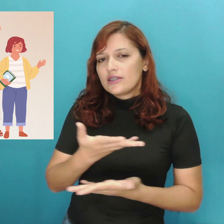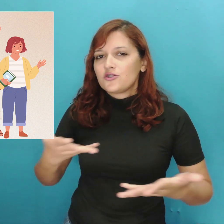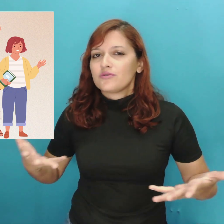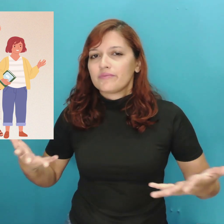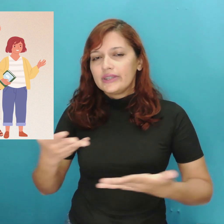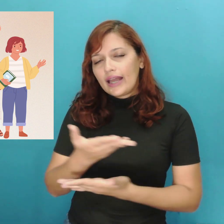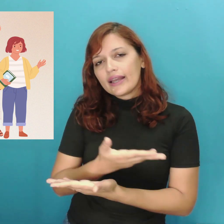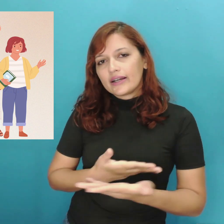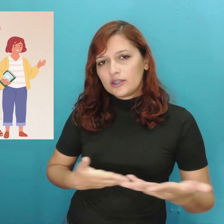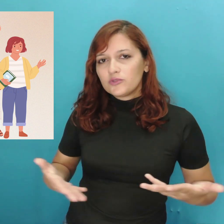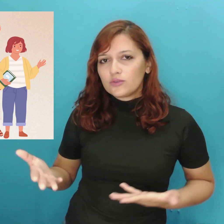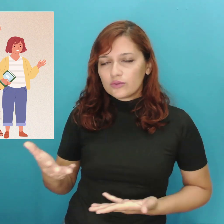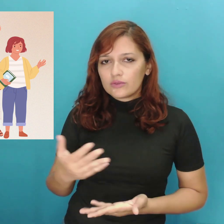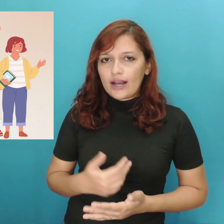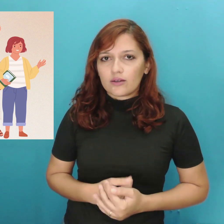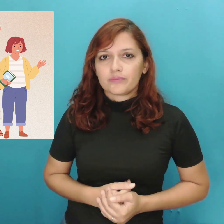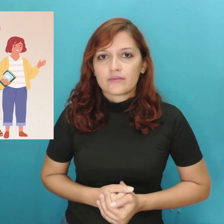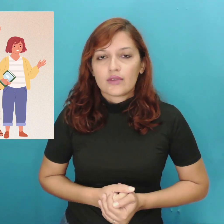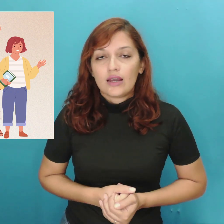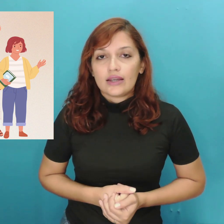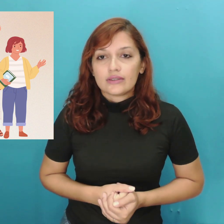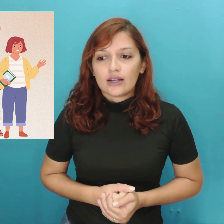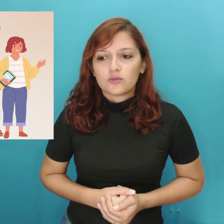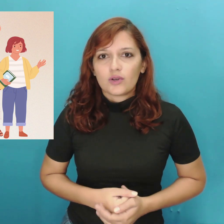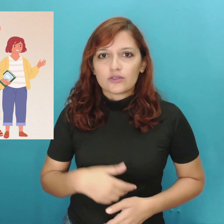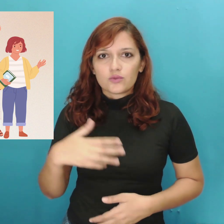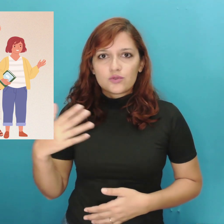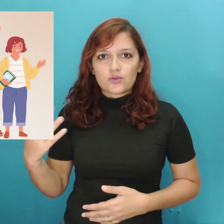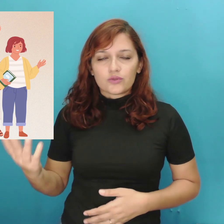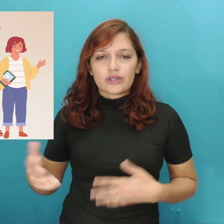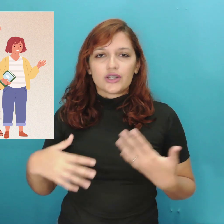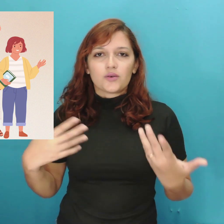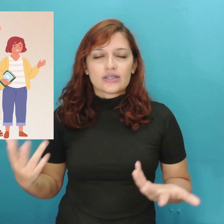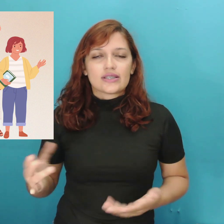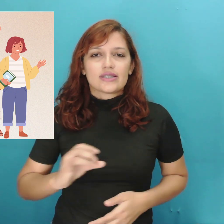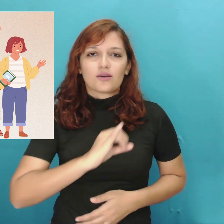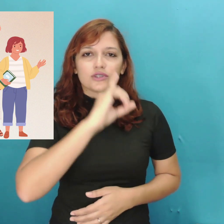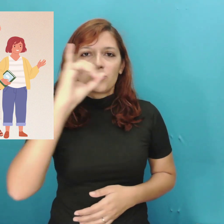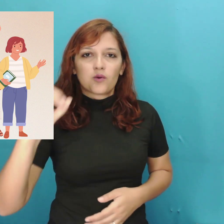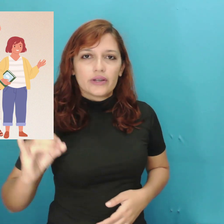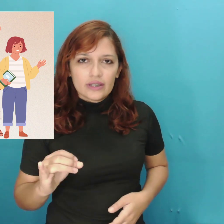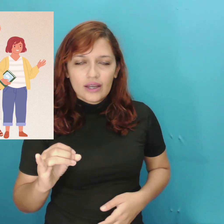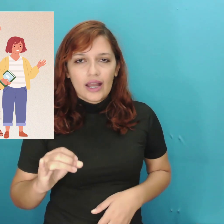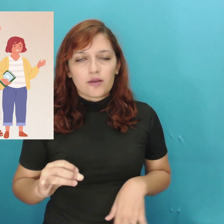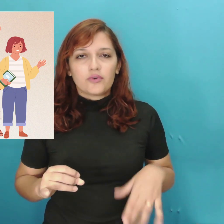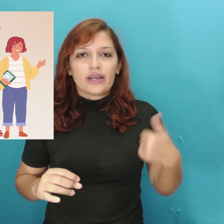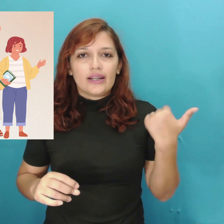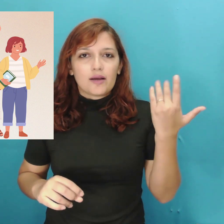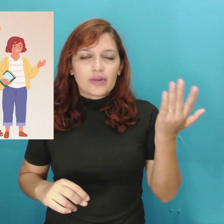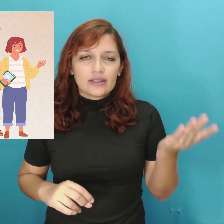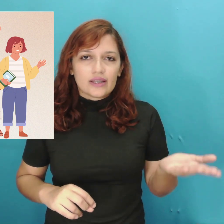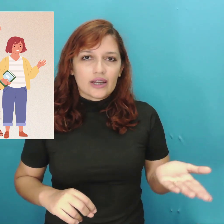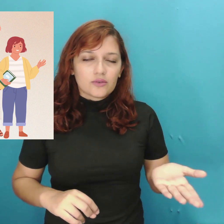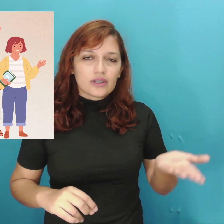existe um intercâmbio cultural. Então, quando o surdo criou esse sinal de oi, é porque ele aprendeu que